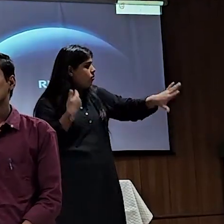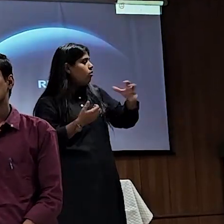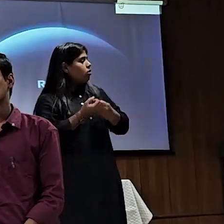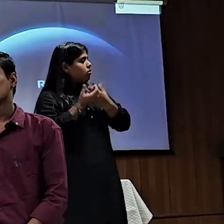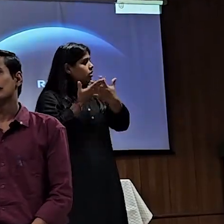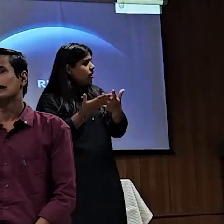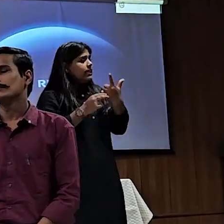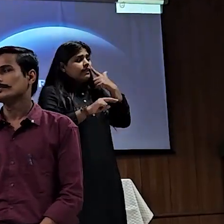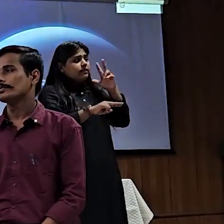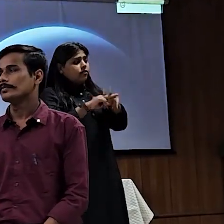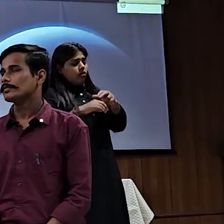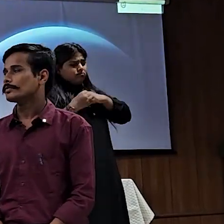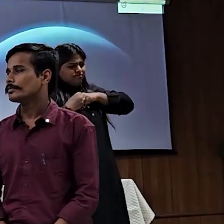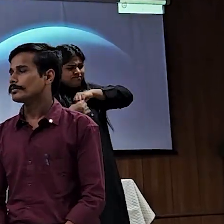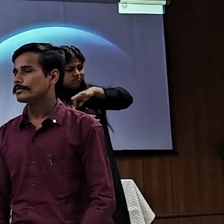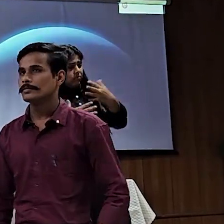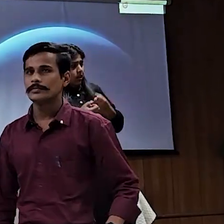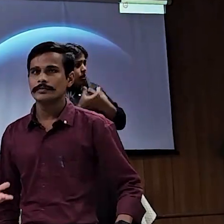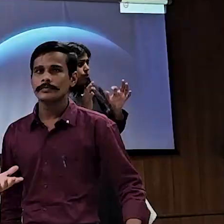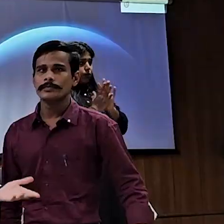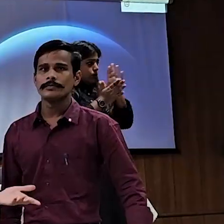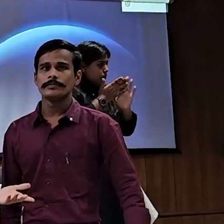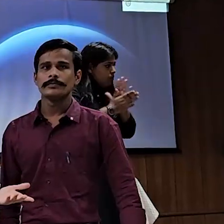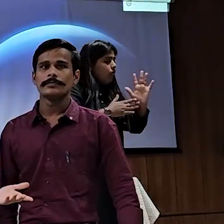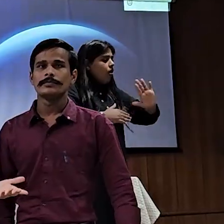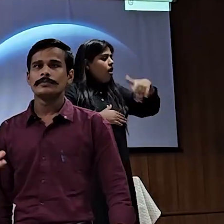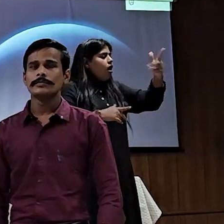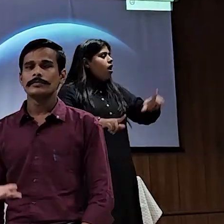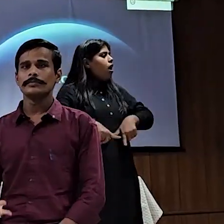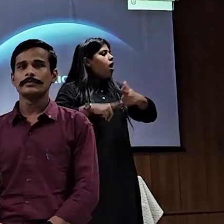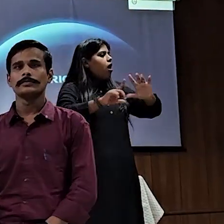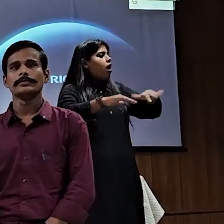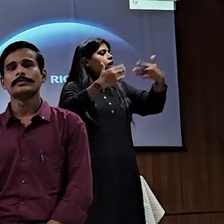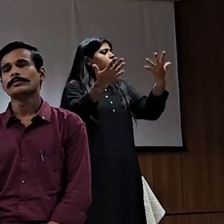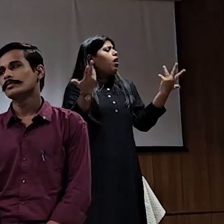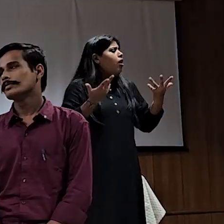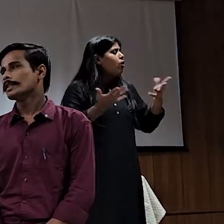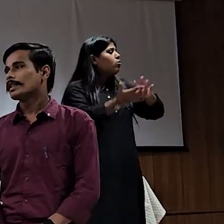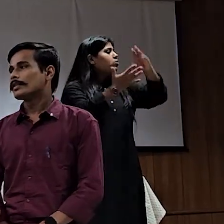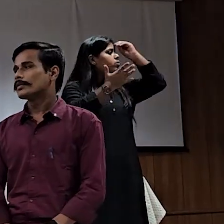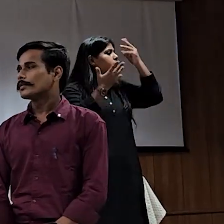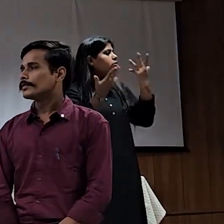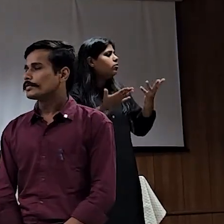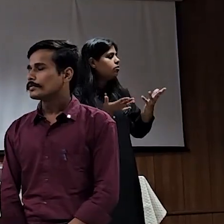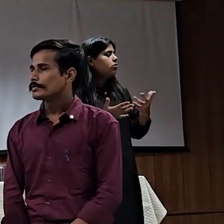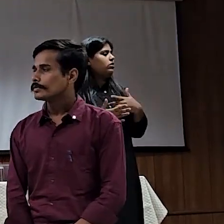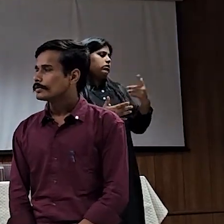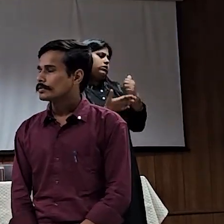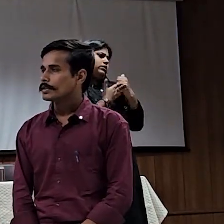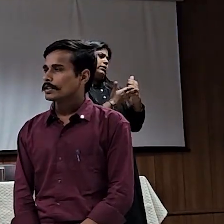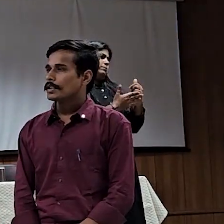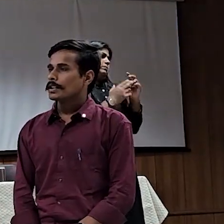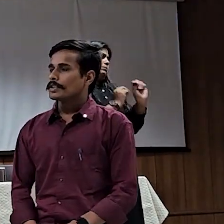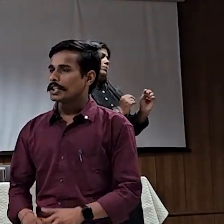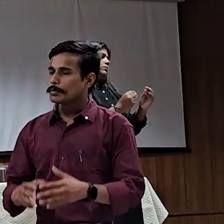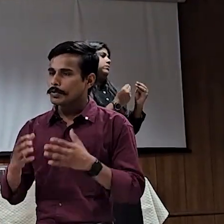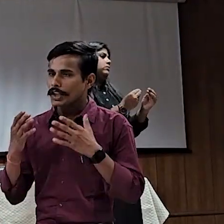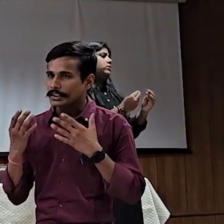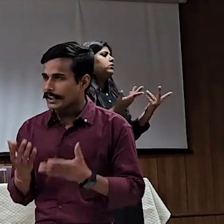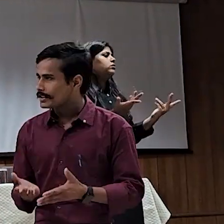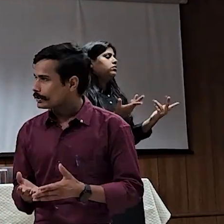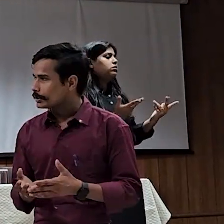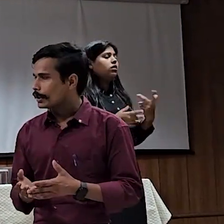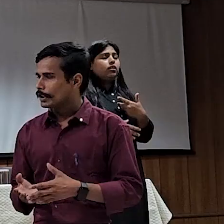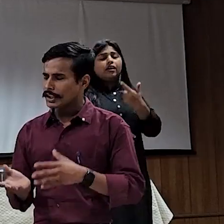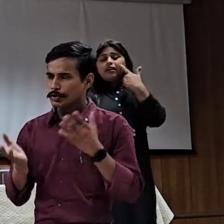अगर वो अपनी भावनाएं व्यक्त नहीं करेगी तो वो आगे कैसे बढ़ेगी, वो कैसे सीखेगी? हमें उसकी मदद तो करनी पड़ेगी ना। जब वो